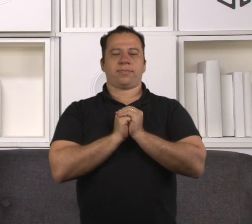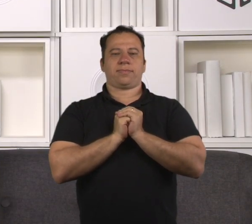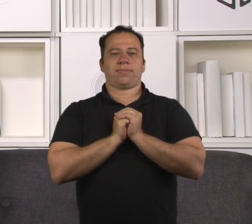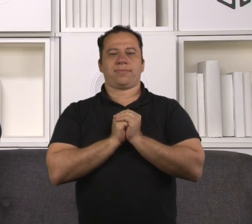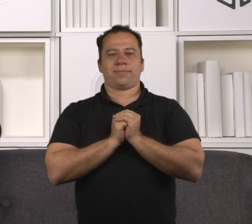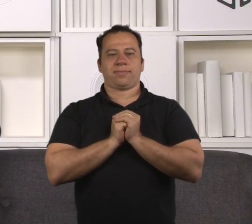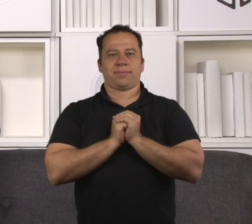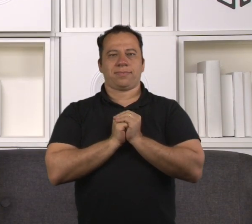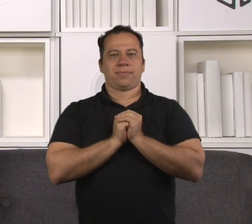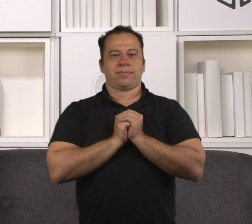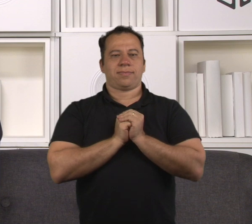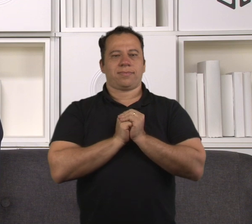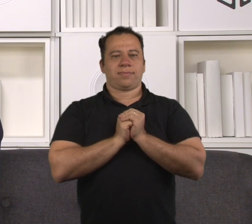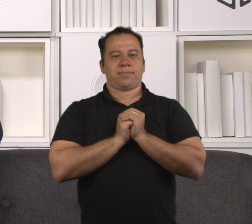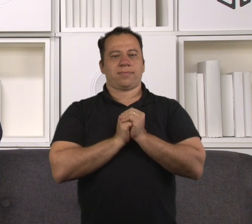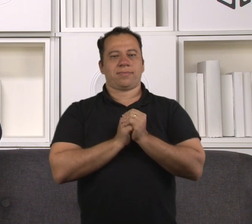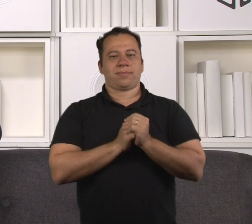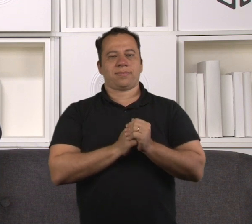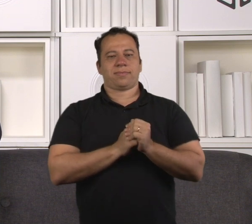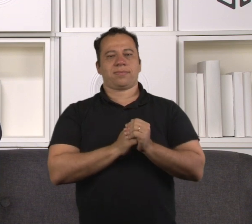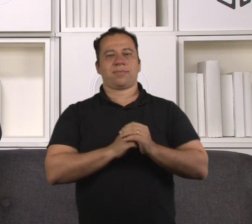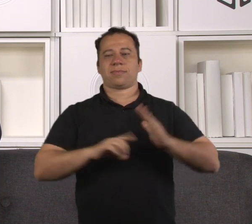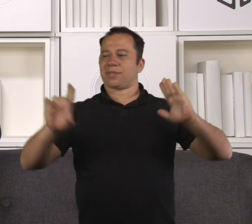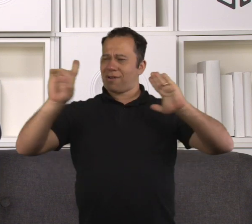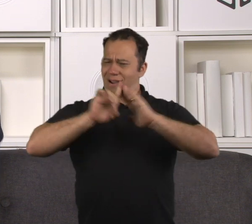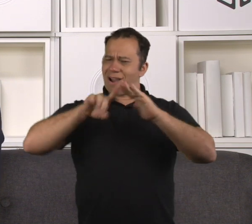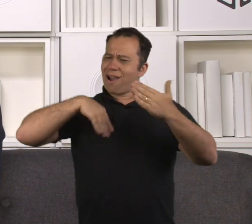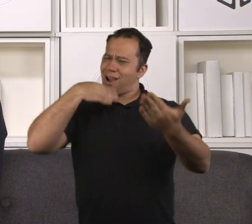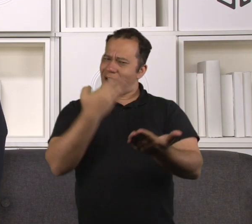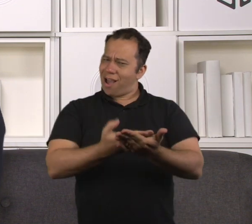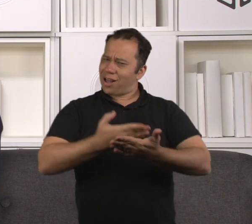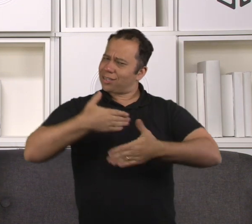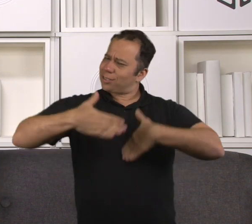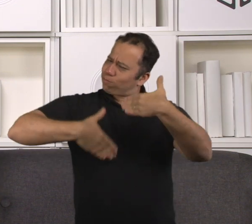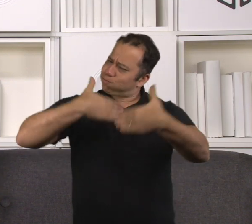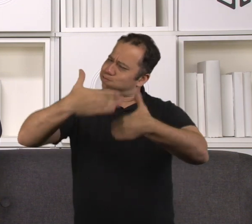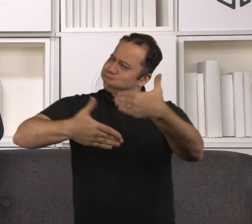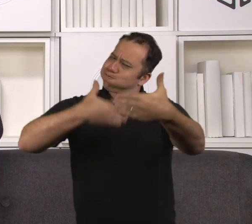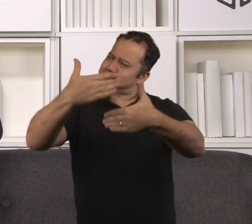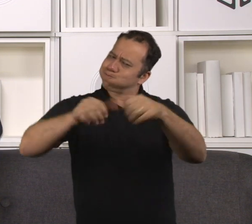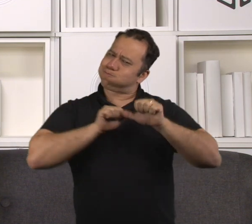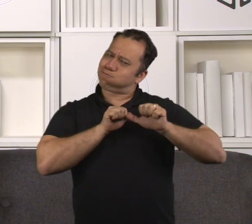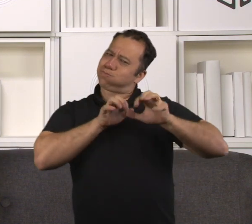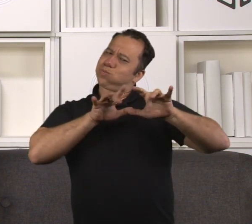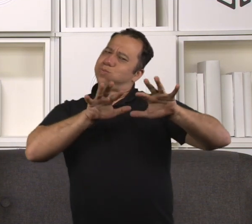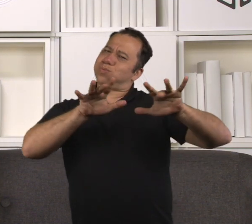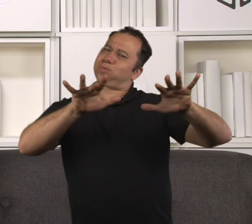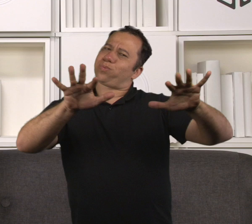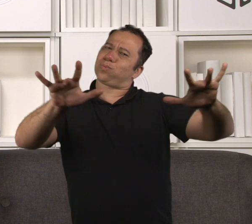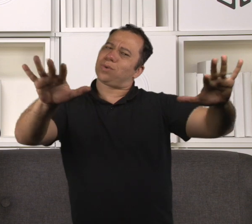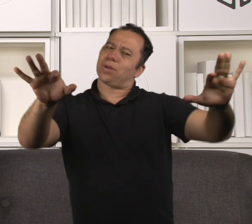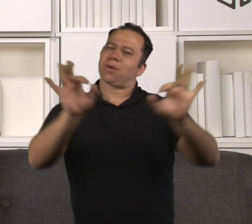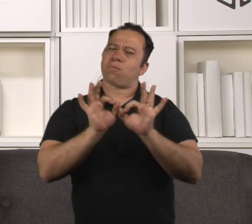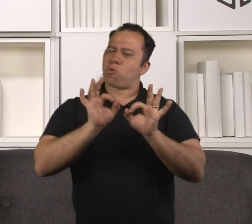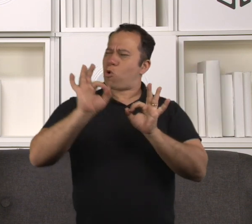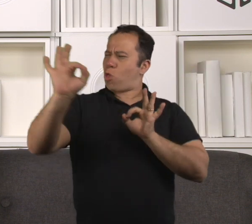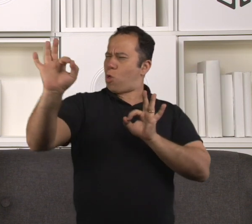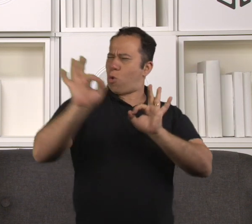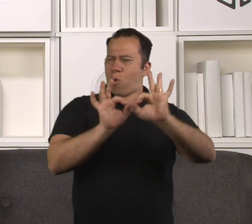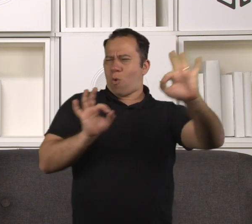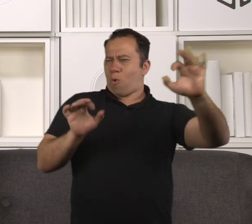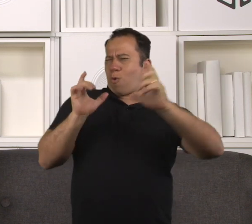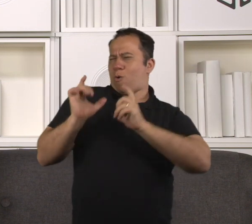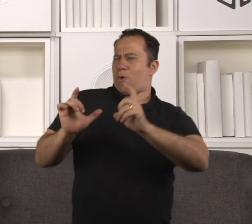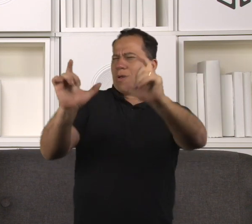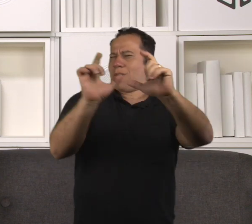Então, casa seguindo, indo cada vez mais longe. A gente fica